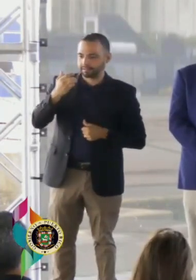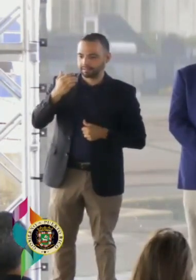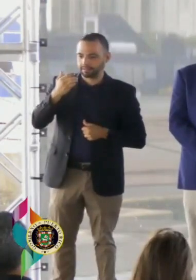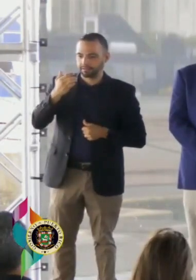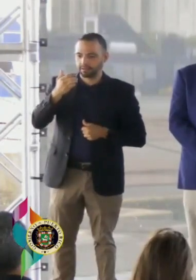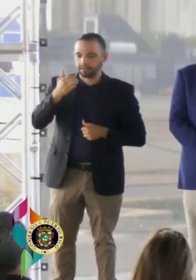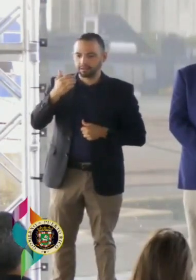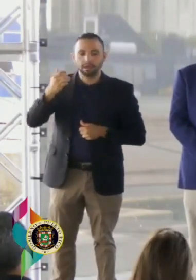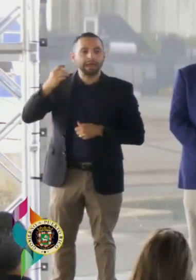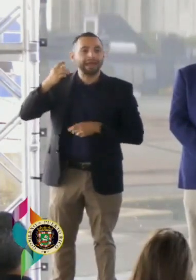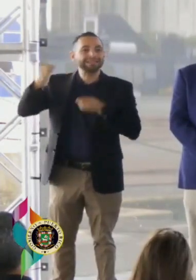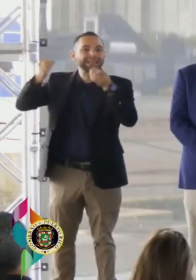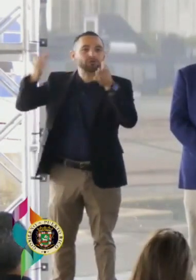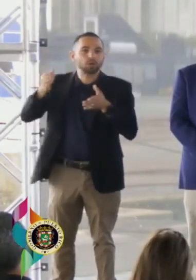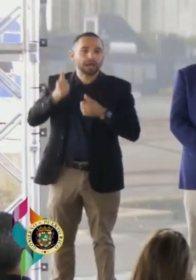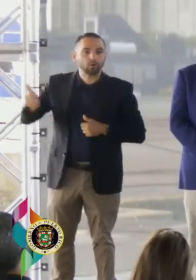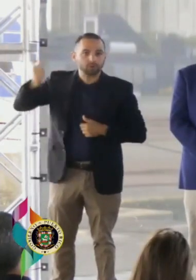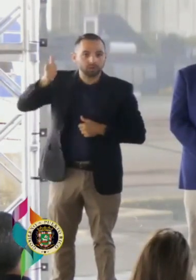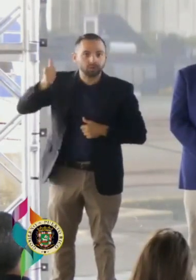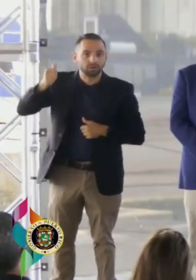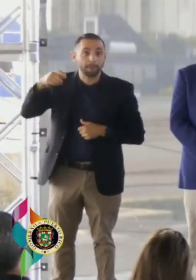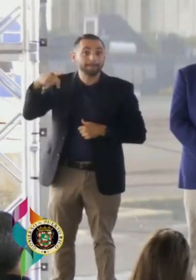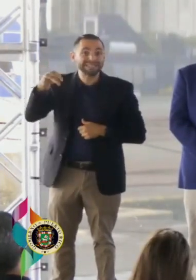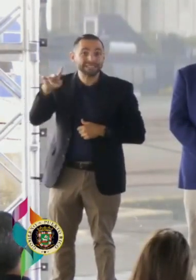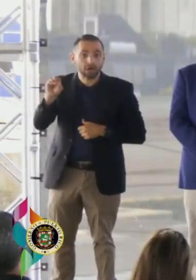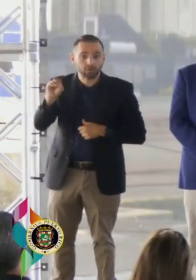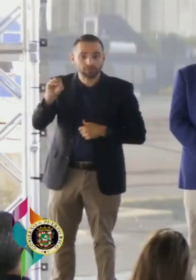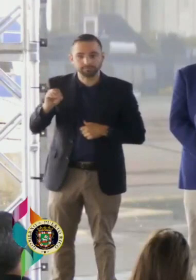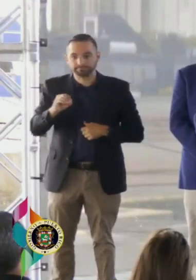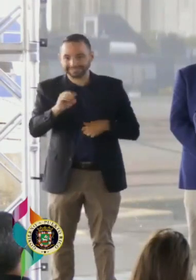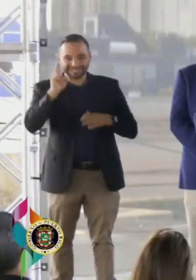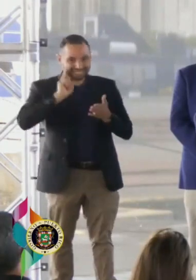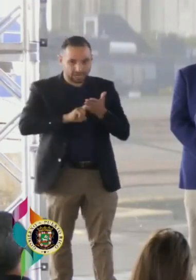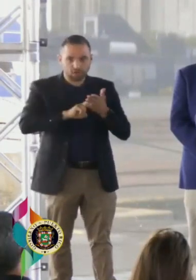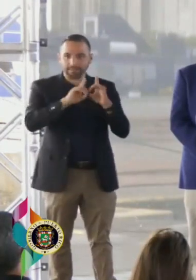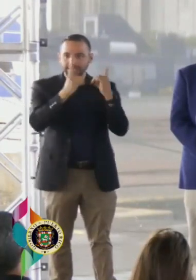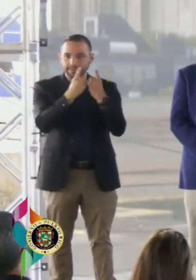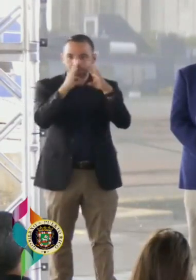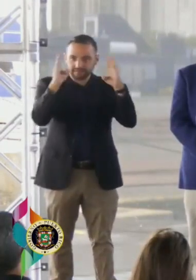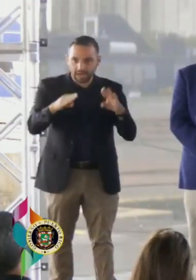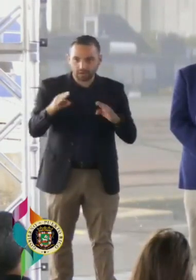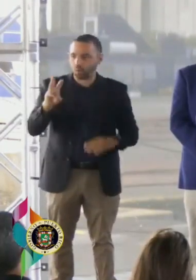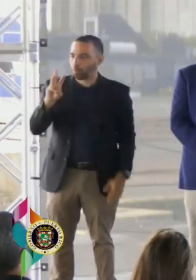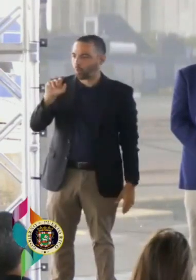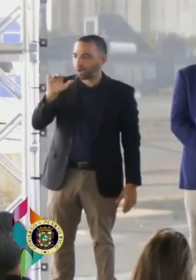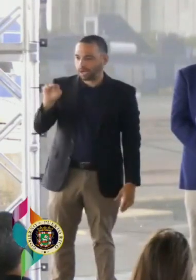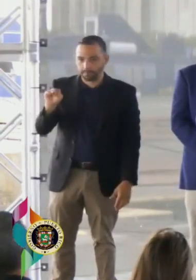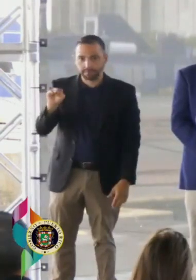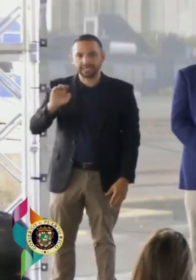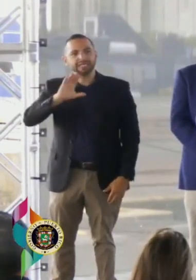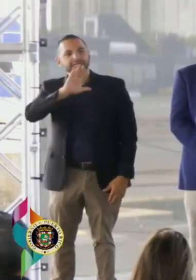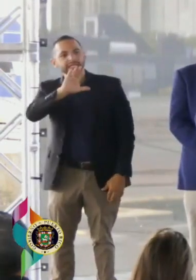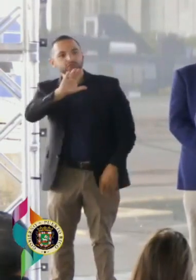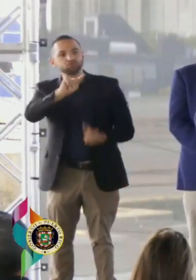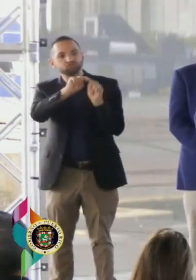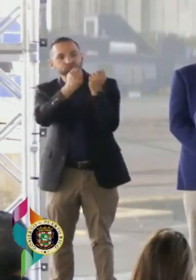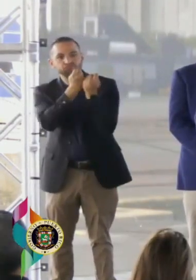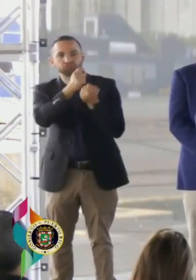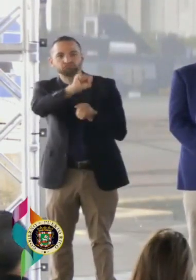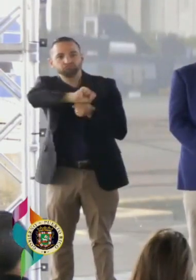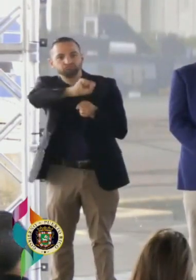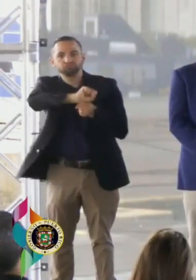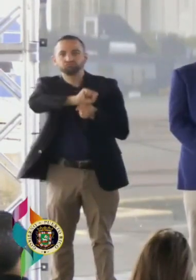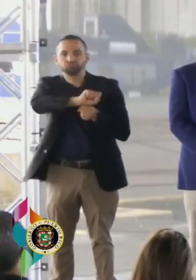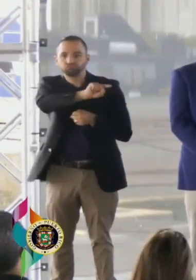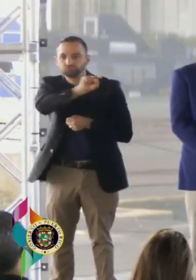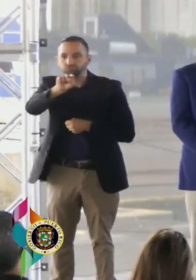de puertos Joel pis como nuestro Secretario del departamento de la vivienda William Rodríguez y sus respectivos equipos de trabajo por